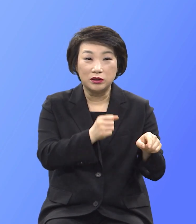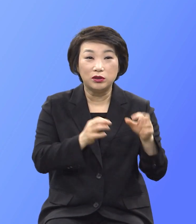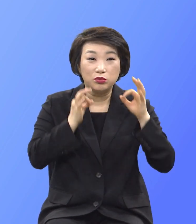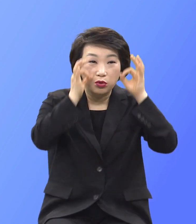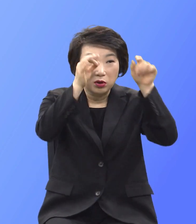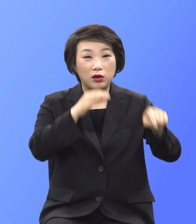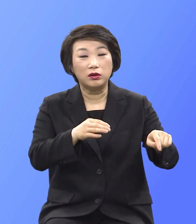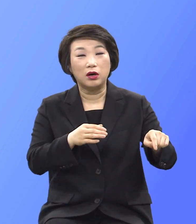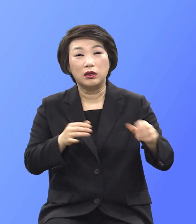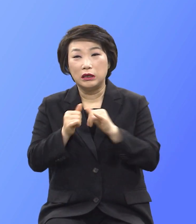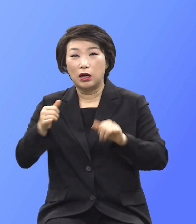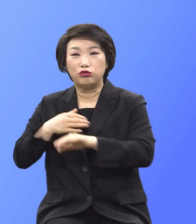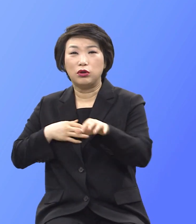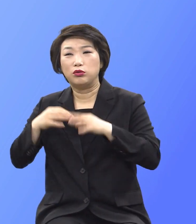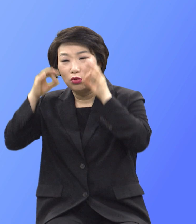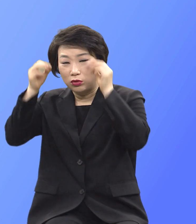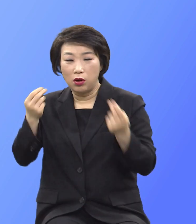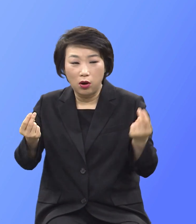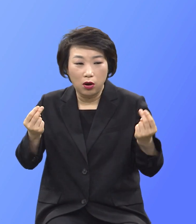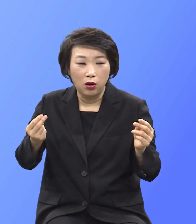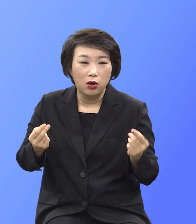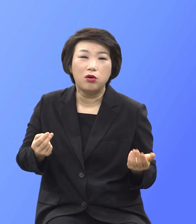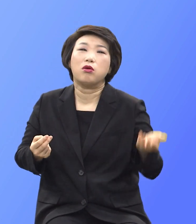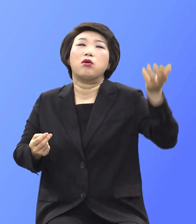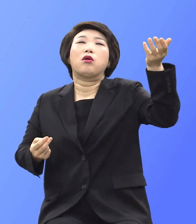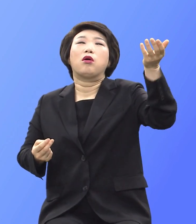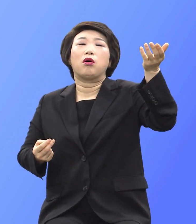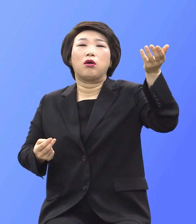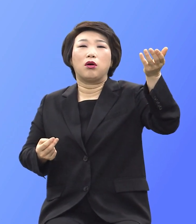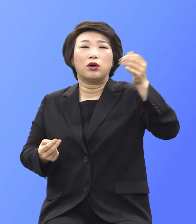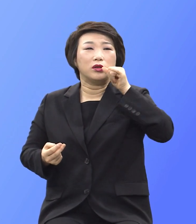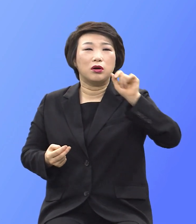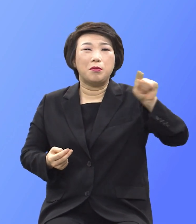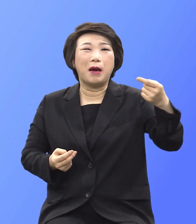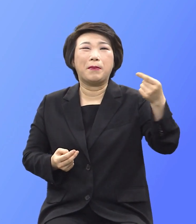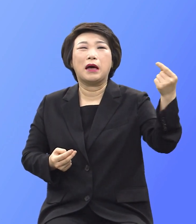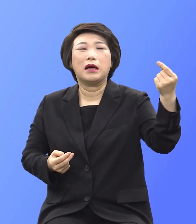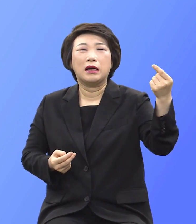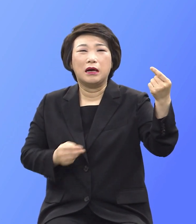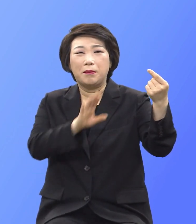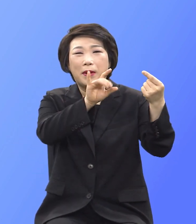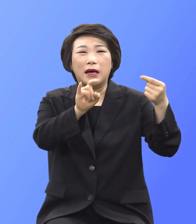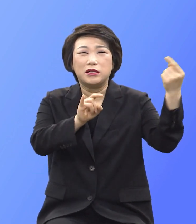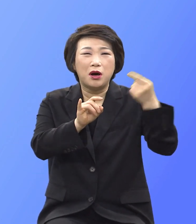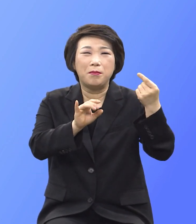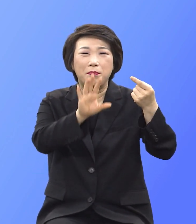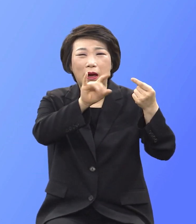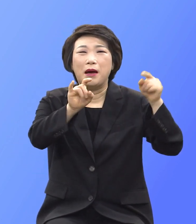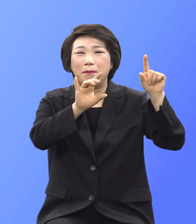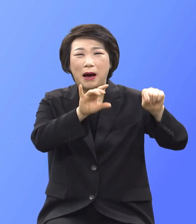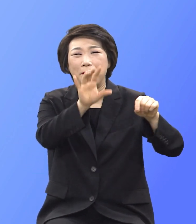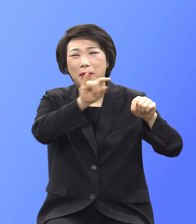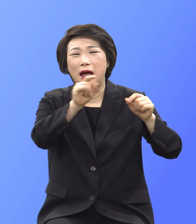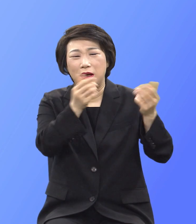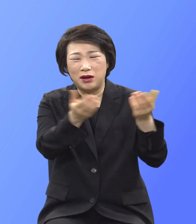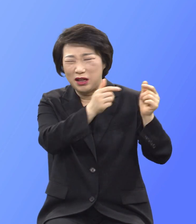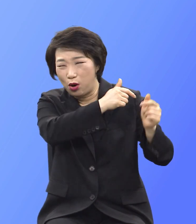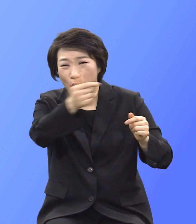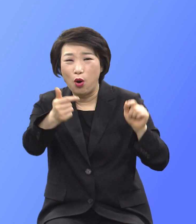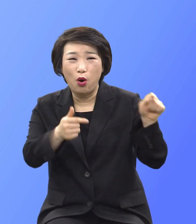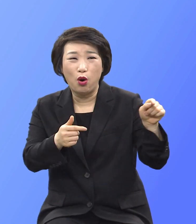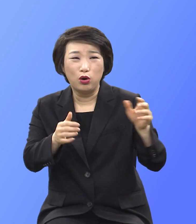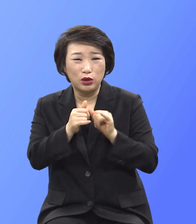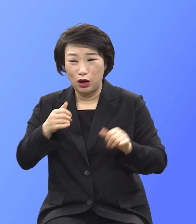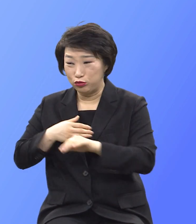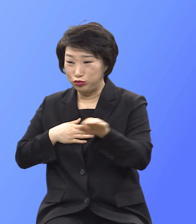노력은 인간의 노력보다 100배, 1000배, 1000배 크게 역사 아니에요. 그래서